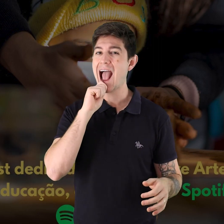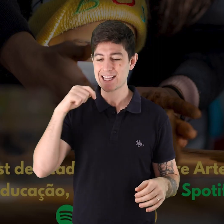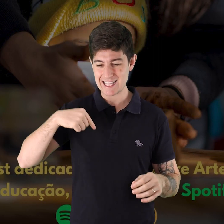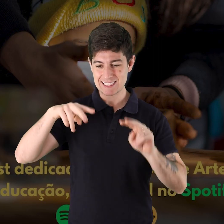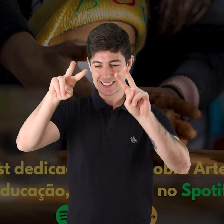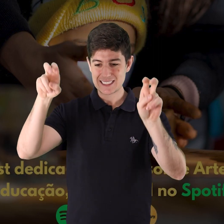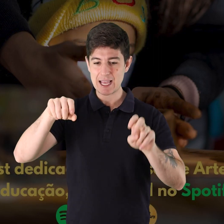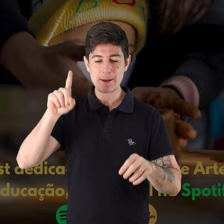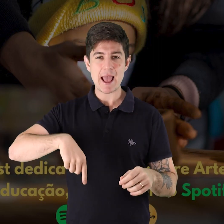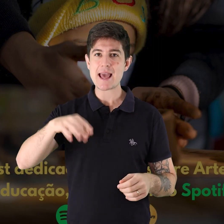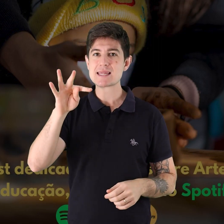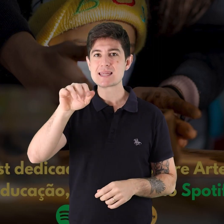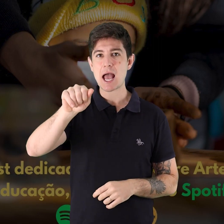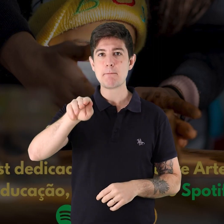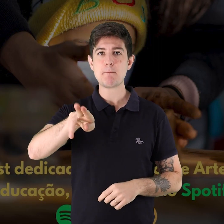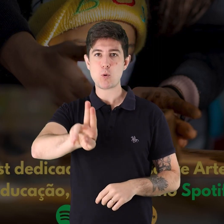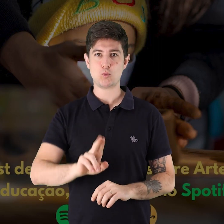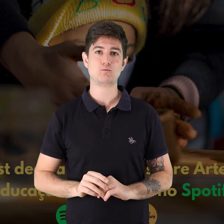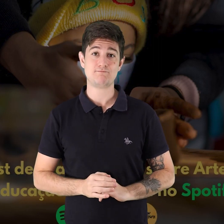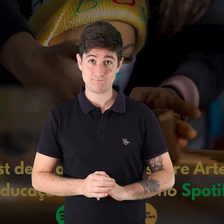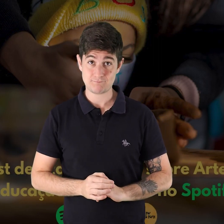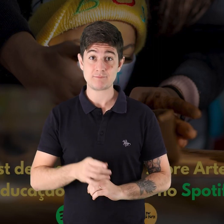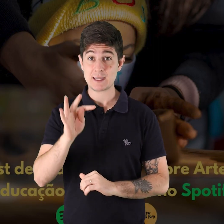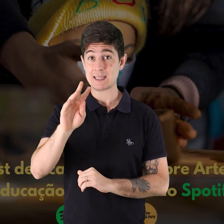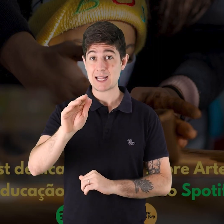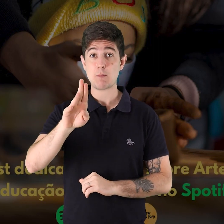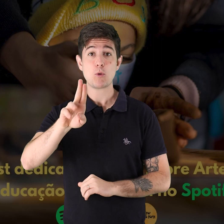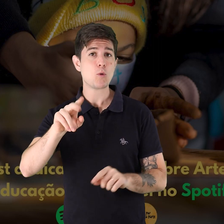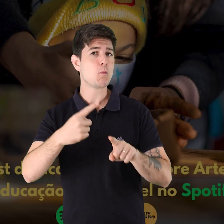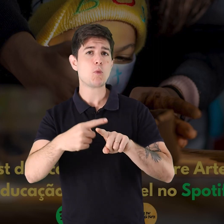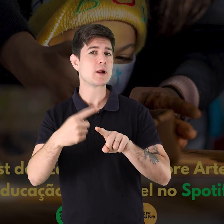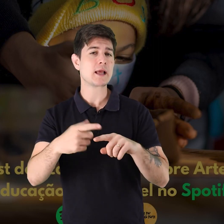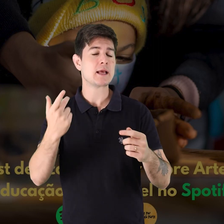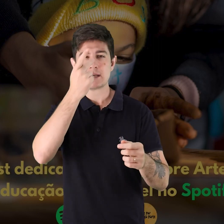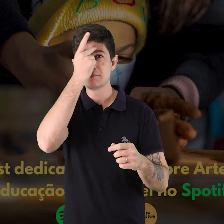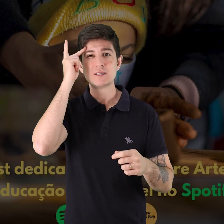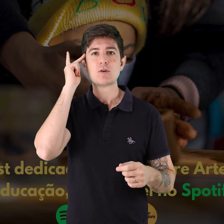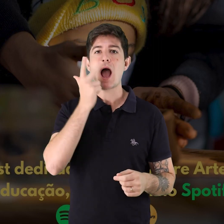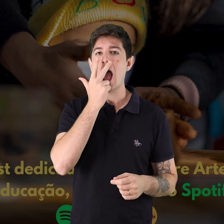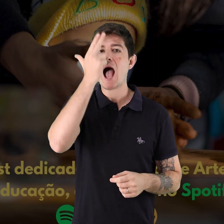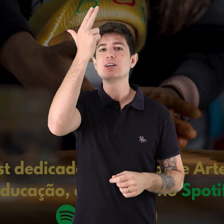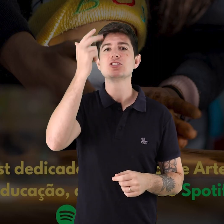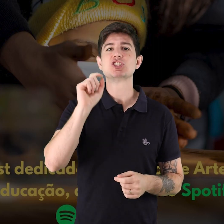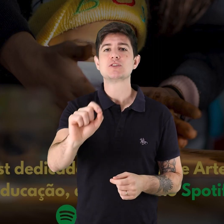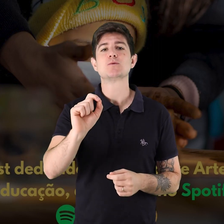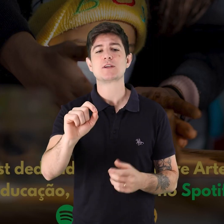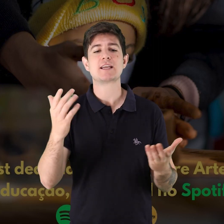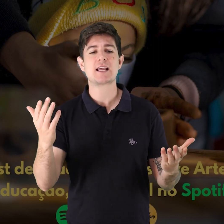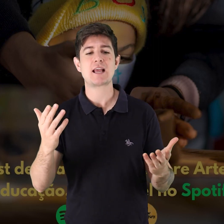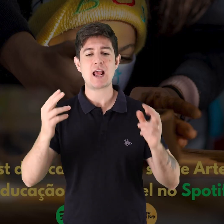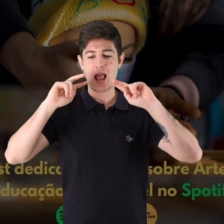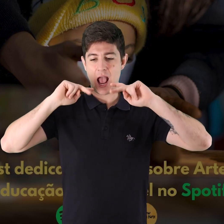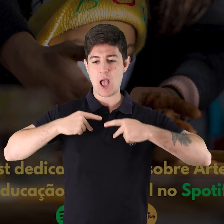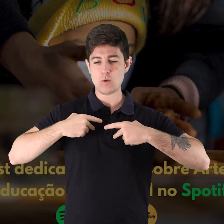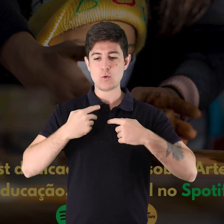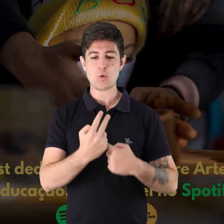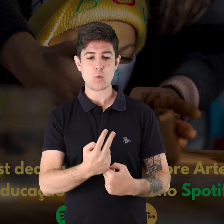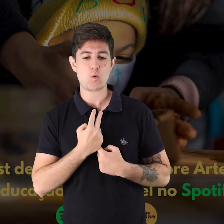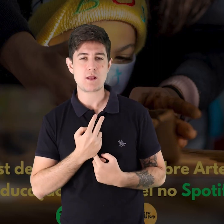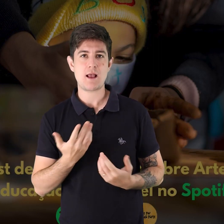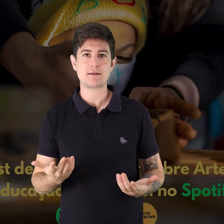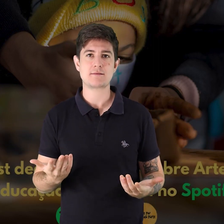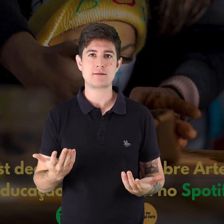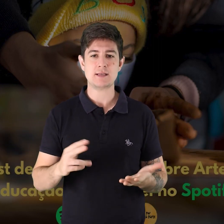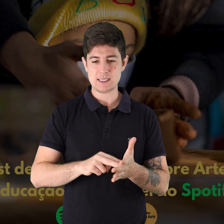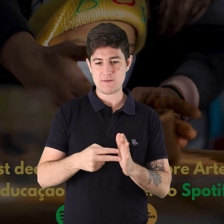autoconhecimento ainda é um tabu, né? O tabu em que sentido? As pessoas acham, por exemplo,